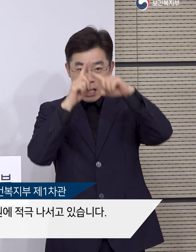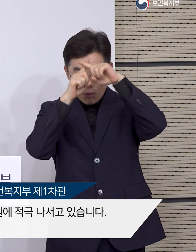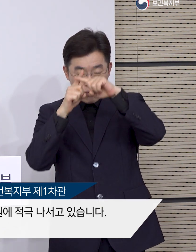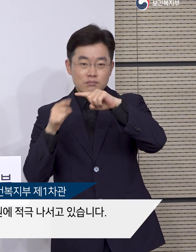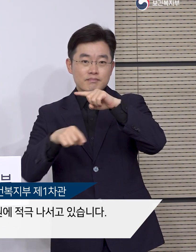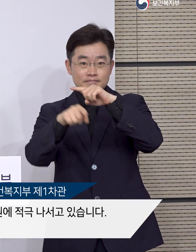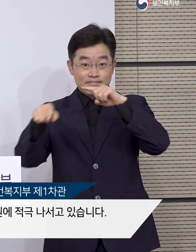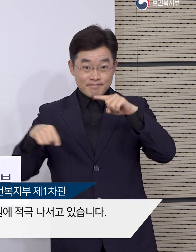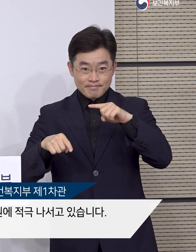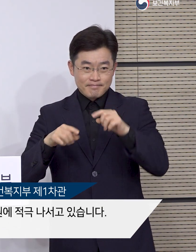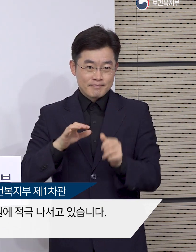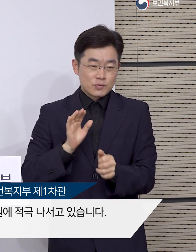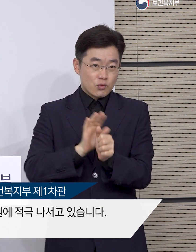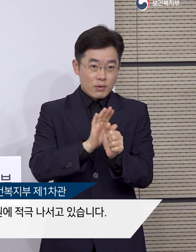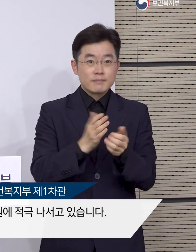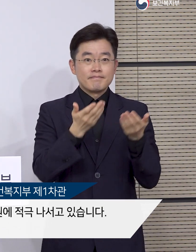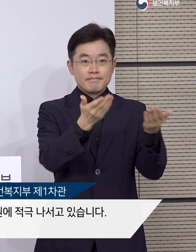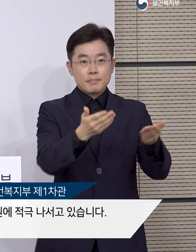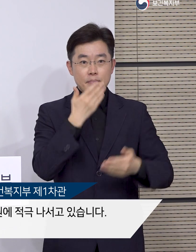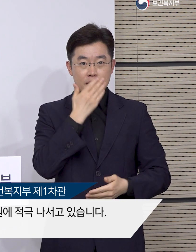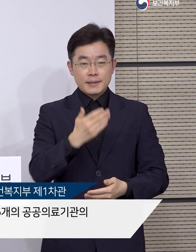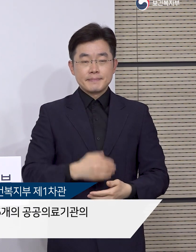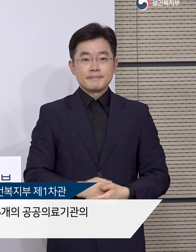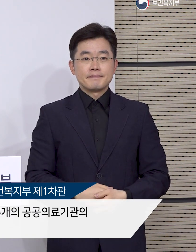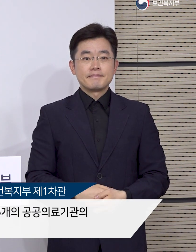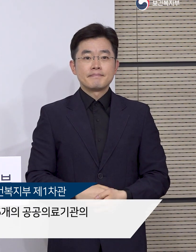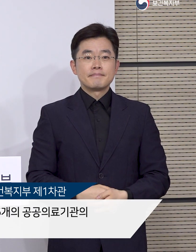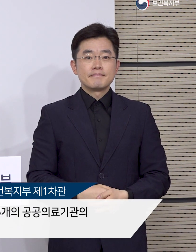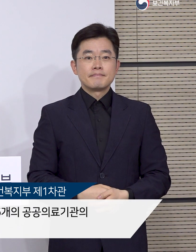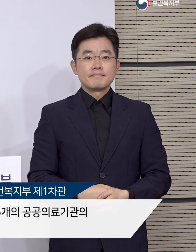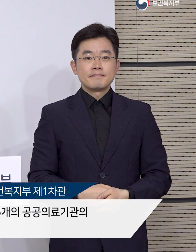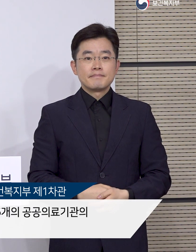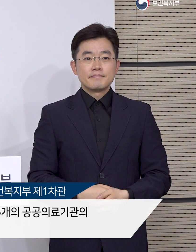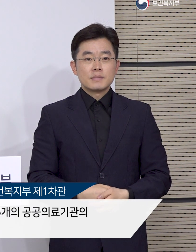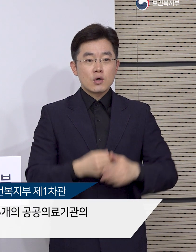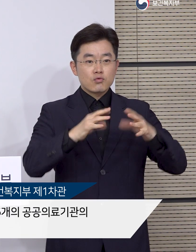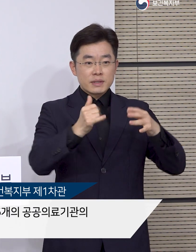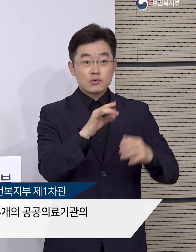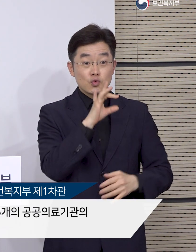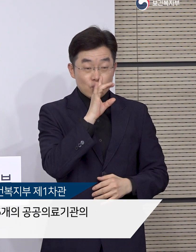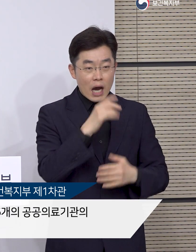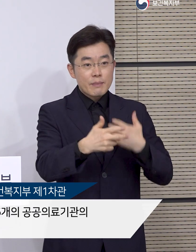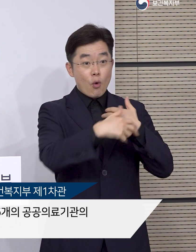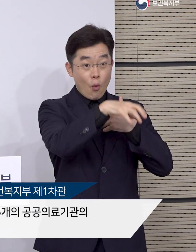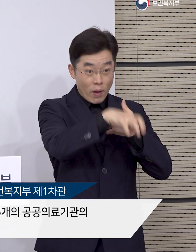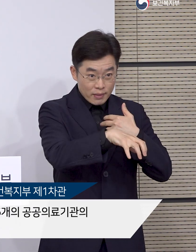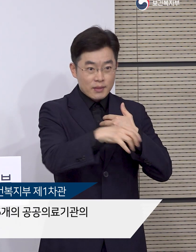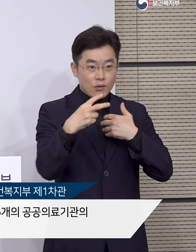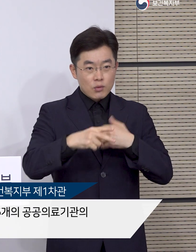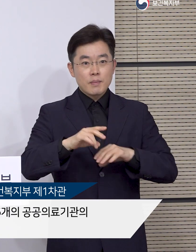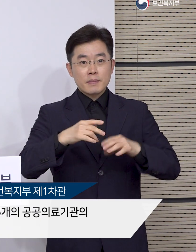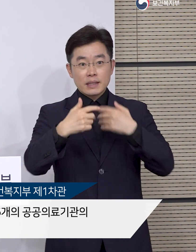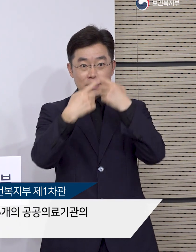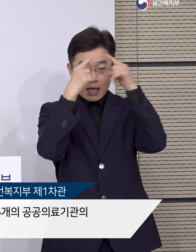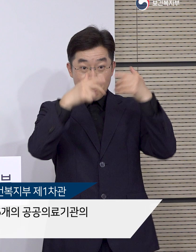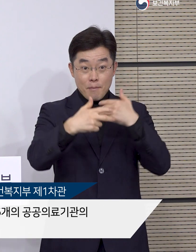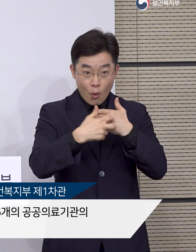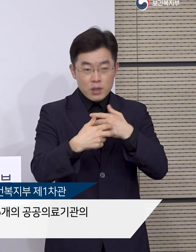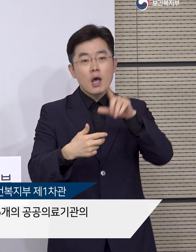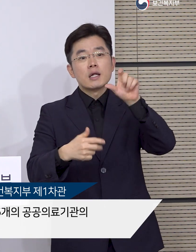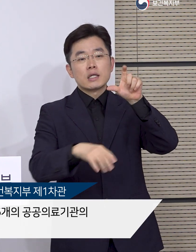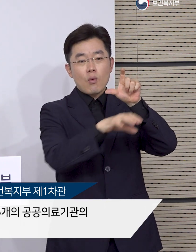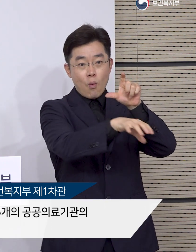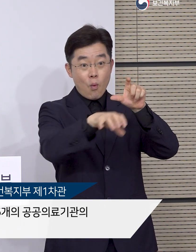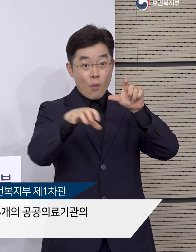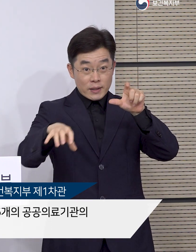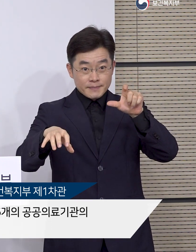지원에 적극 나서고 있습니다. 더불어서 국립중앙의료원, 국립대학병원 등